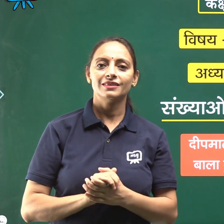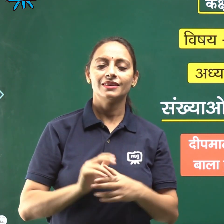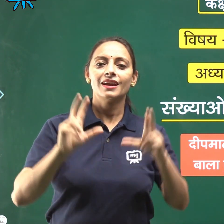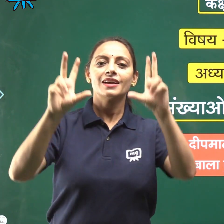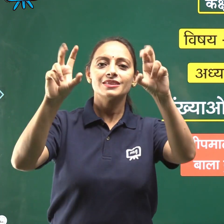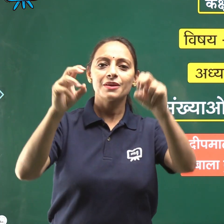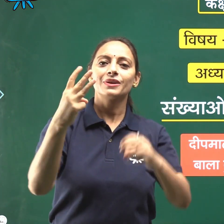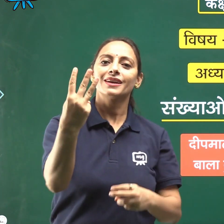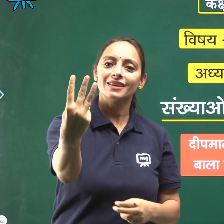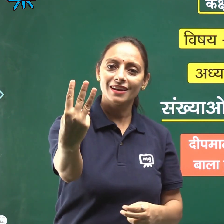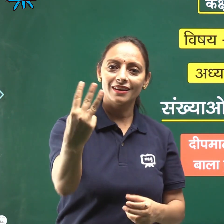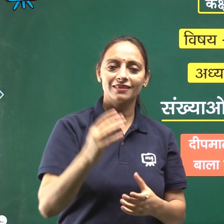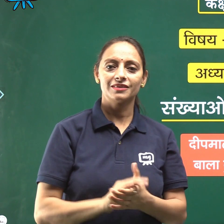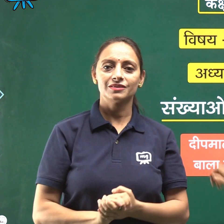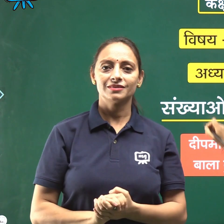अध्याय 3